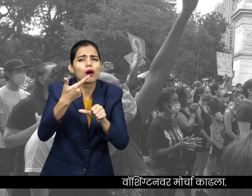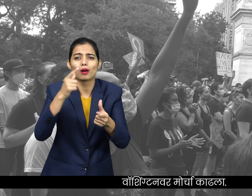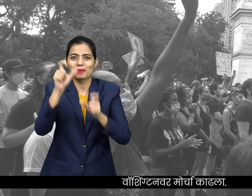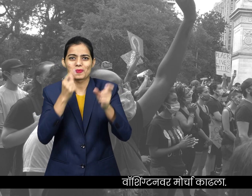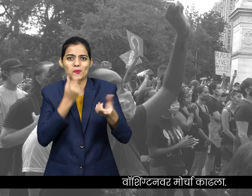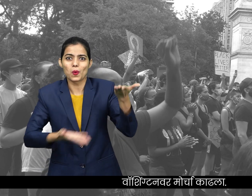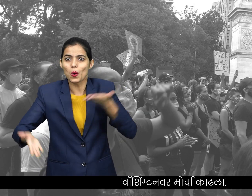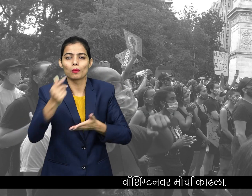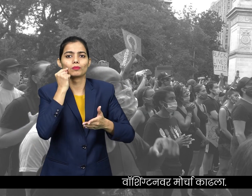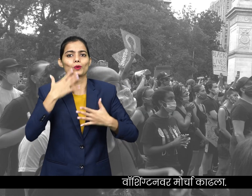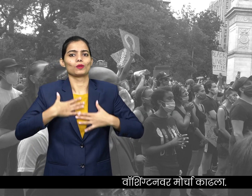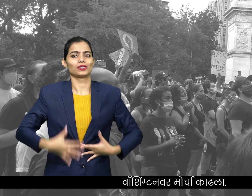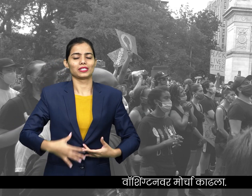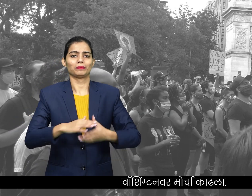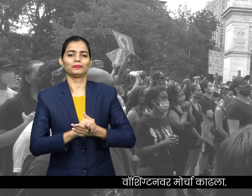वॉशिंग्टनवर मोर्चा काढला.